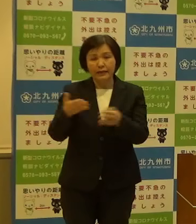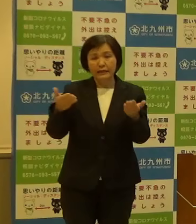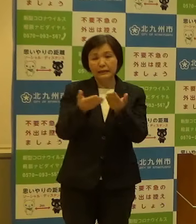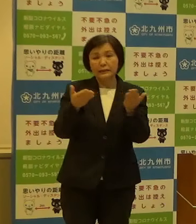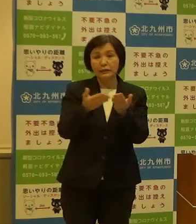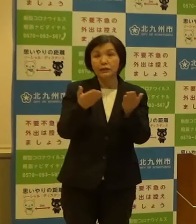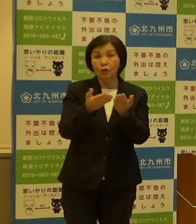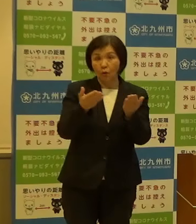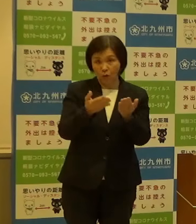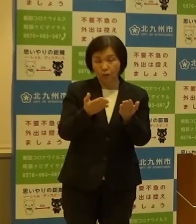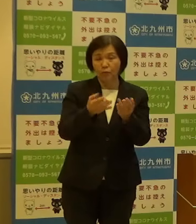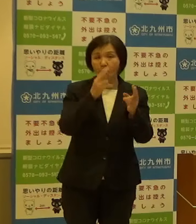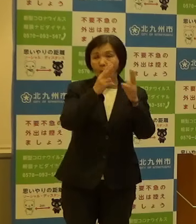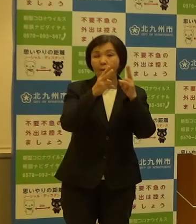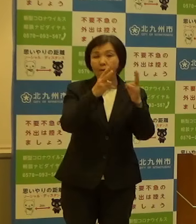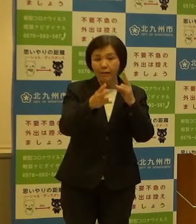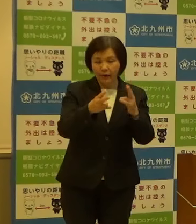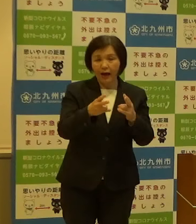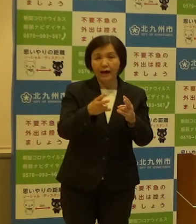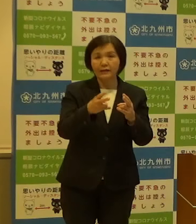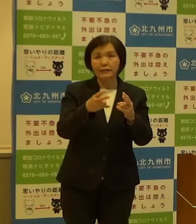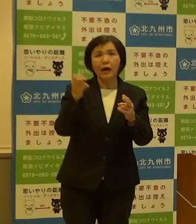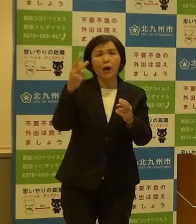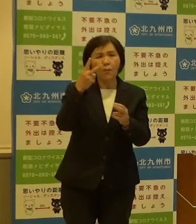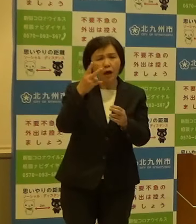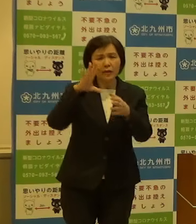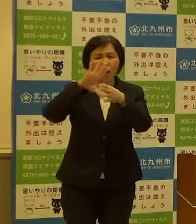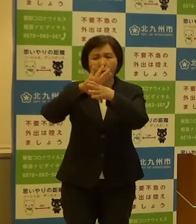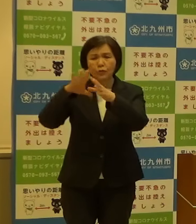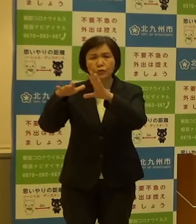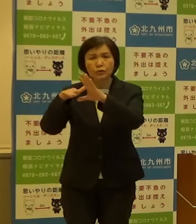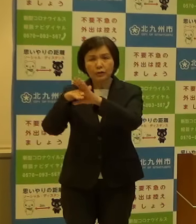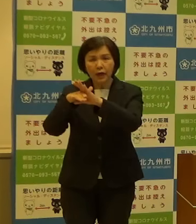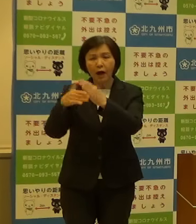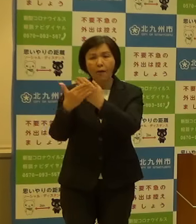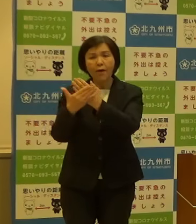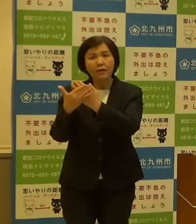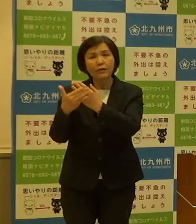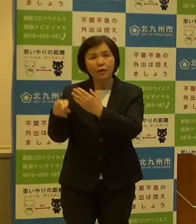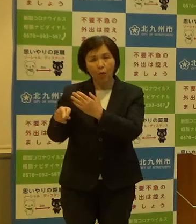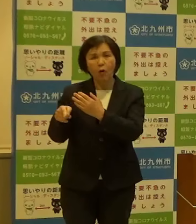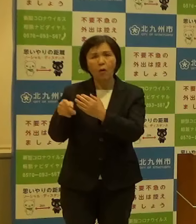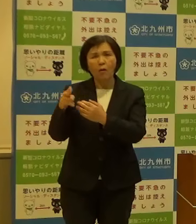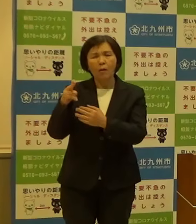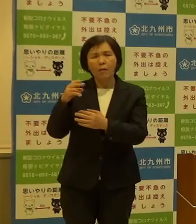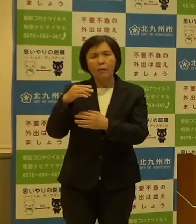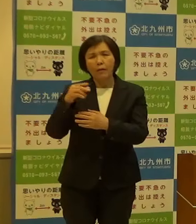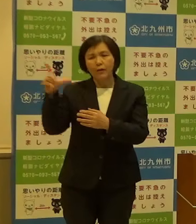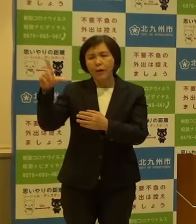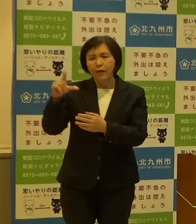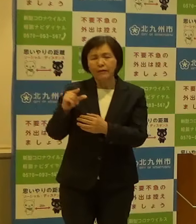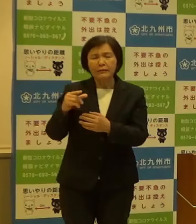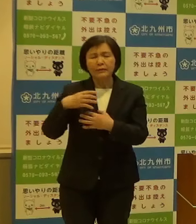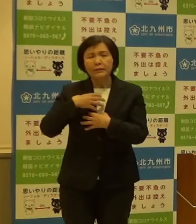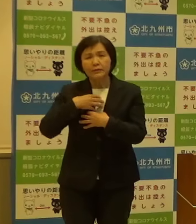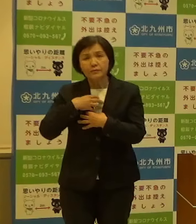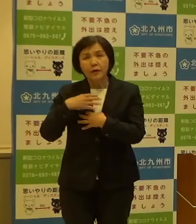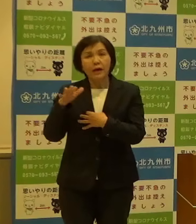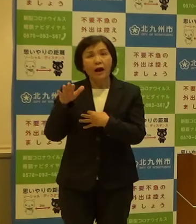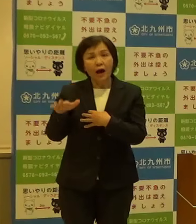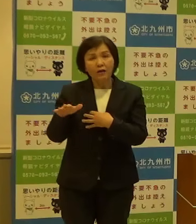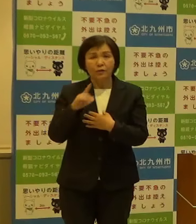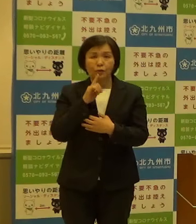ですね、文化の危機ということも言われております。ちょうど今年は東アジア文化都市に選ばれま